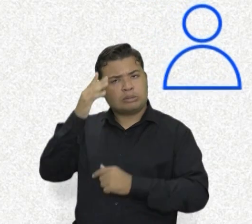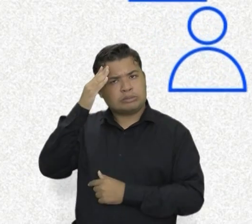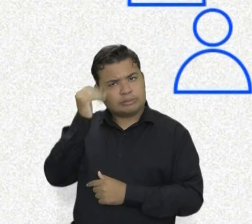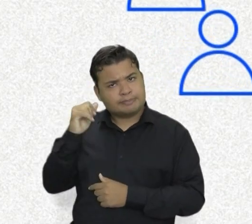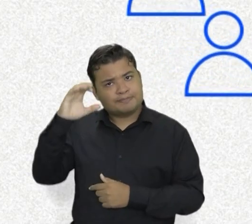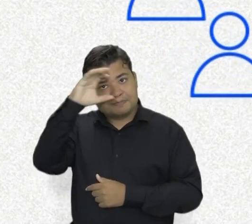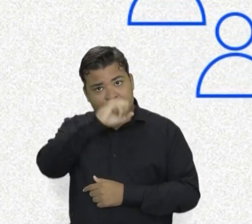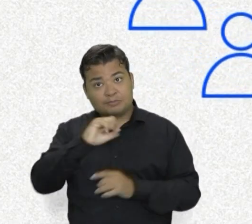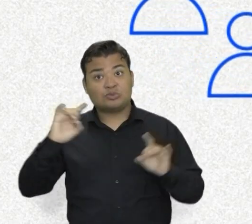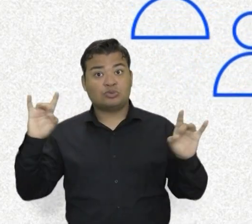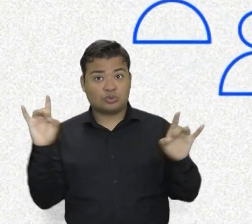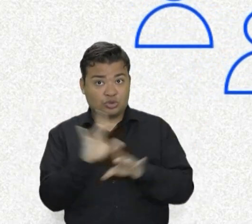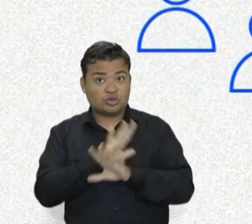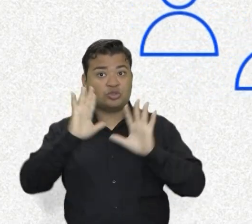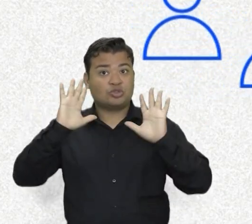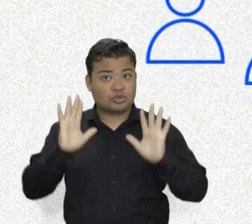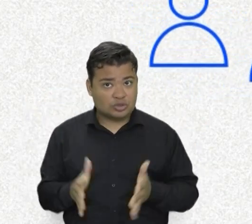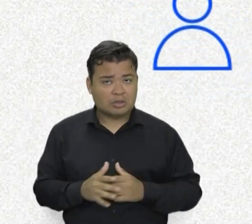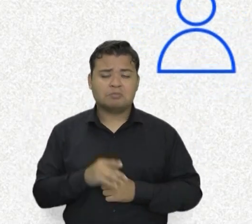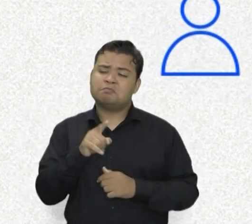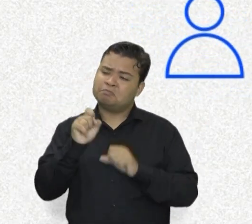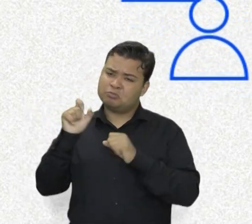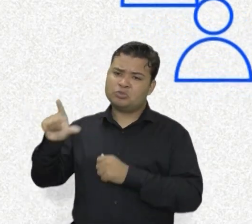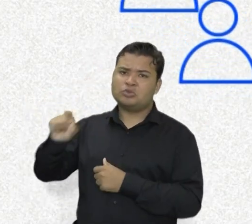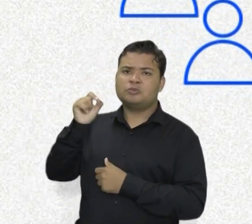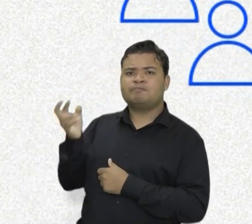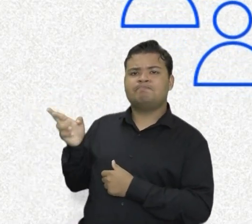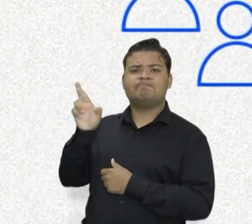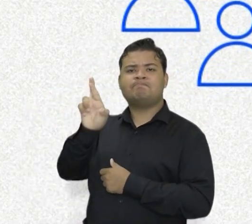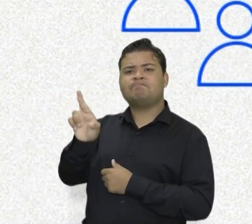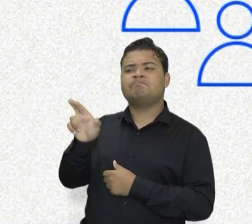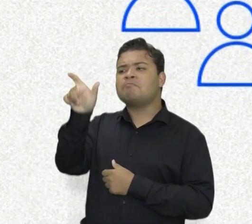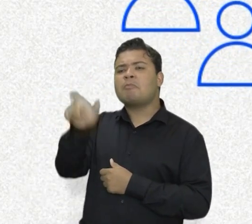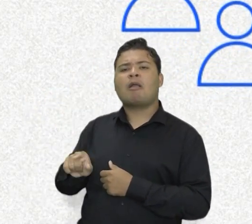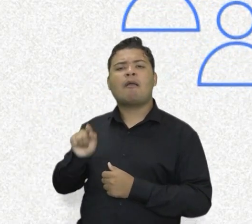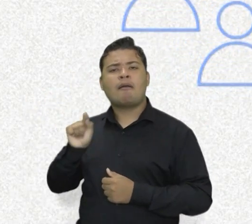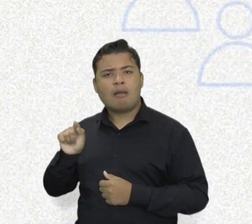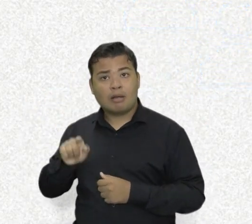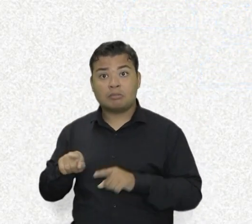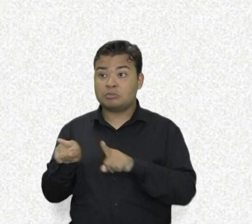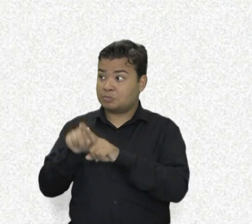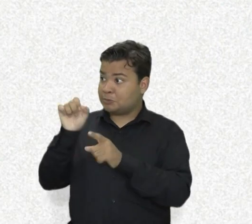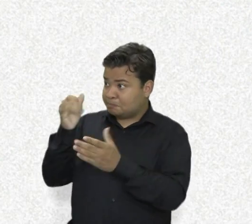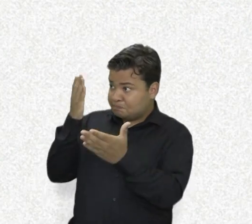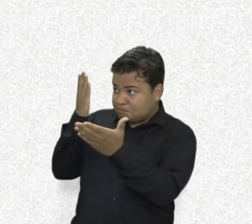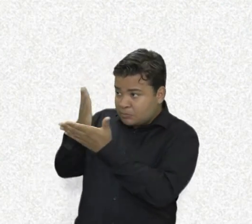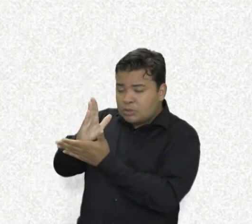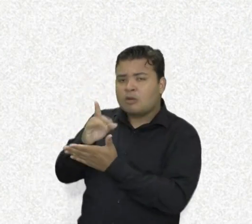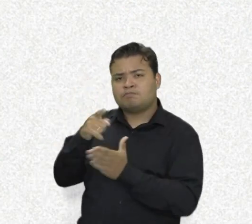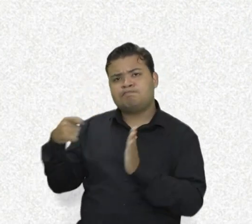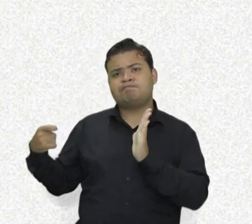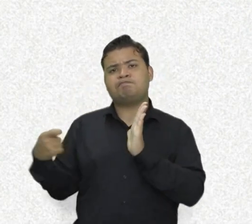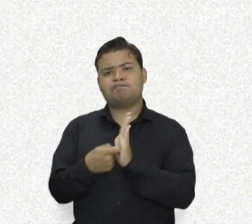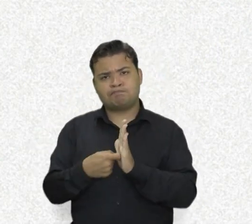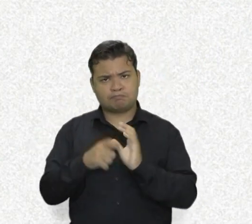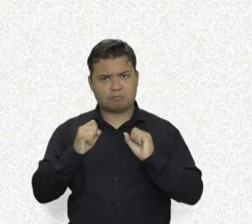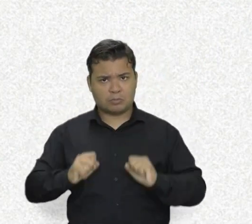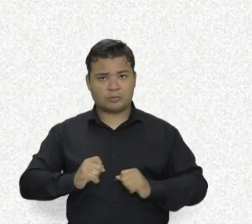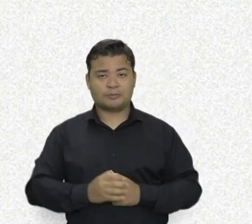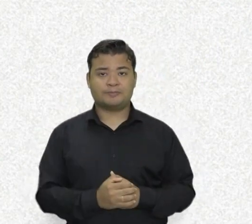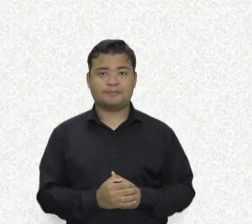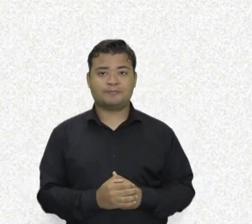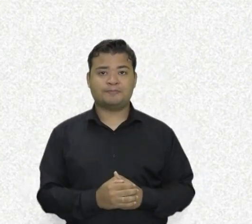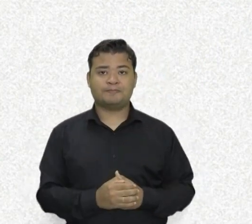senador da República, você pode escolher bem quem vai te representar neste cargo e cobrar de quem for eleito ou